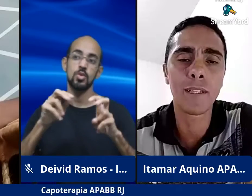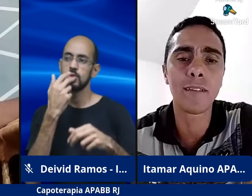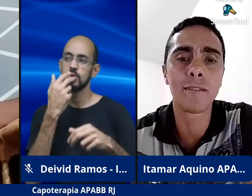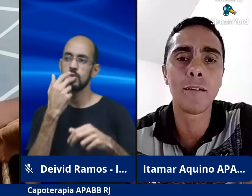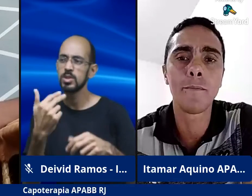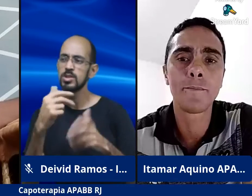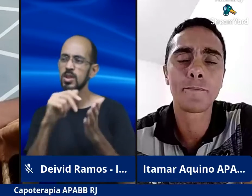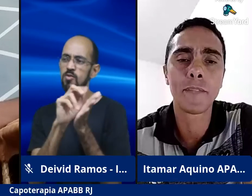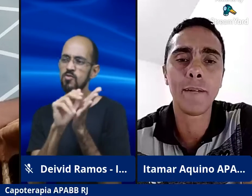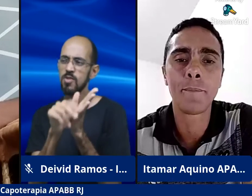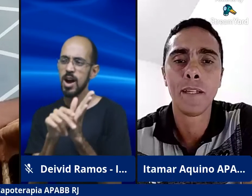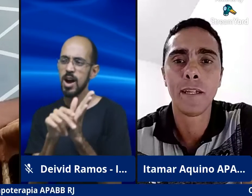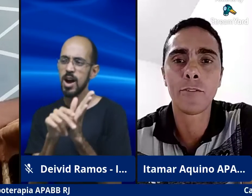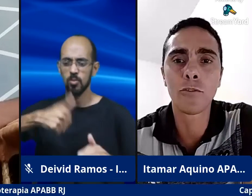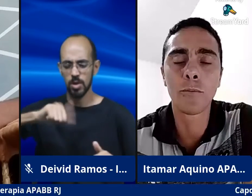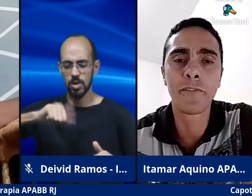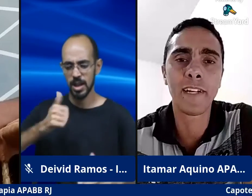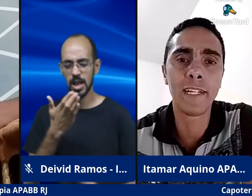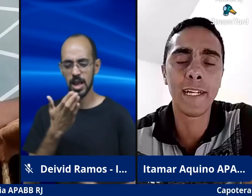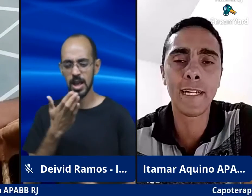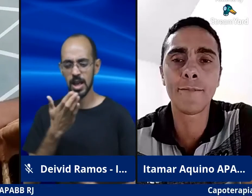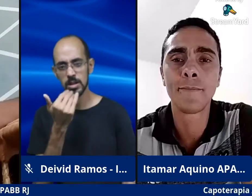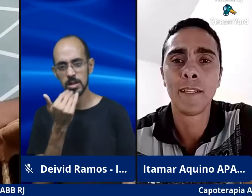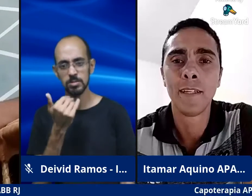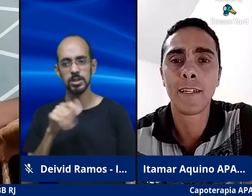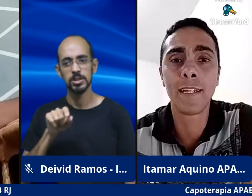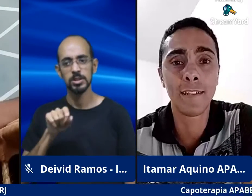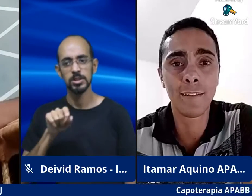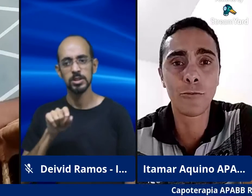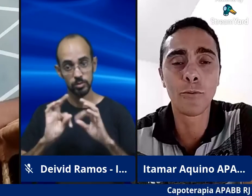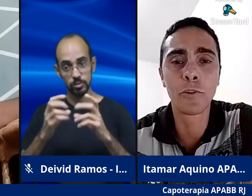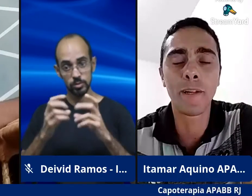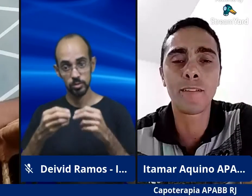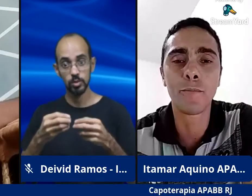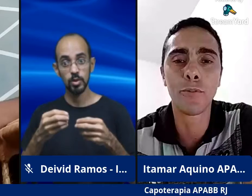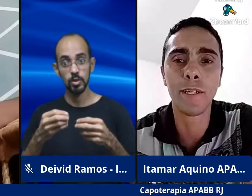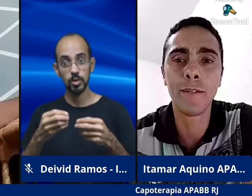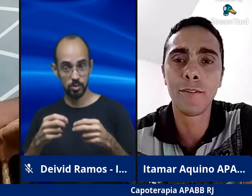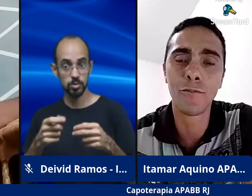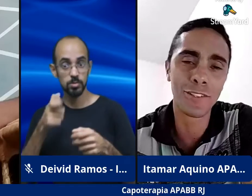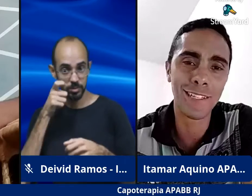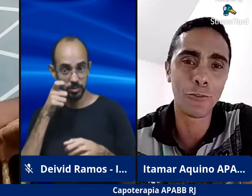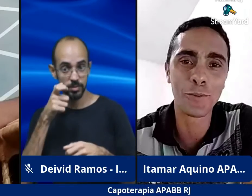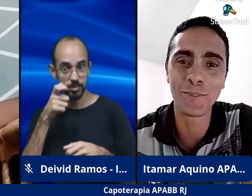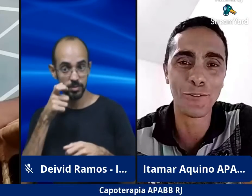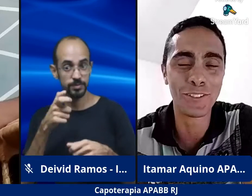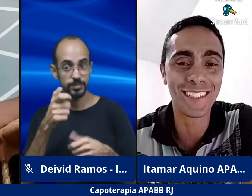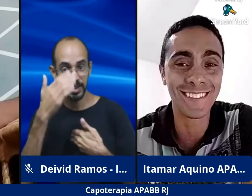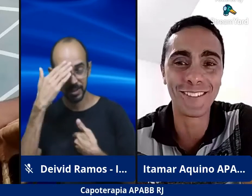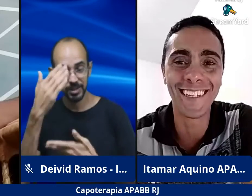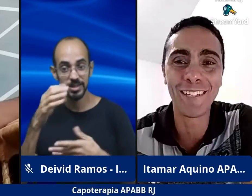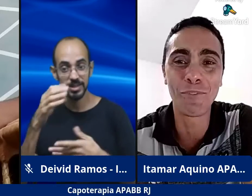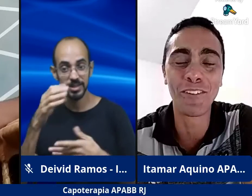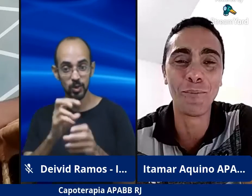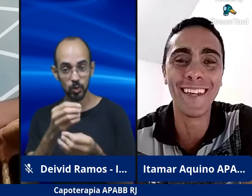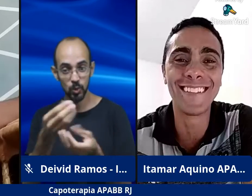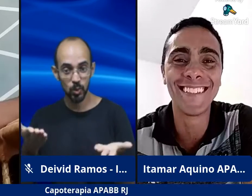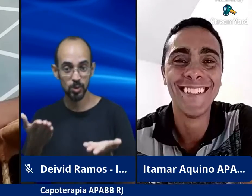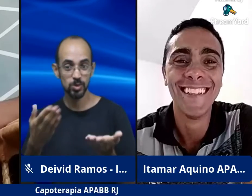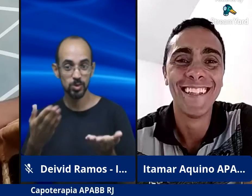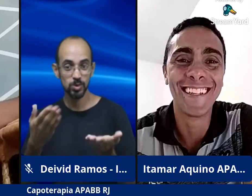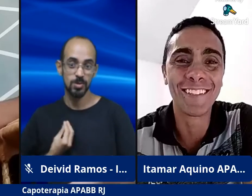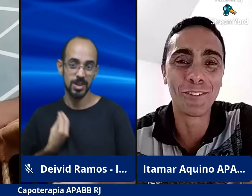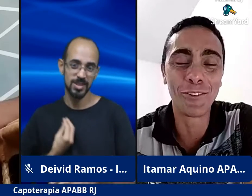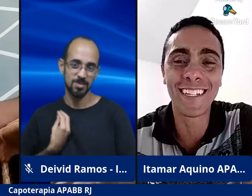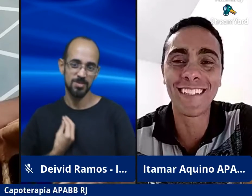qualidade na alimentação. Tá? É só todo mundo ficar ligado. Queria agradecer a todo mundo que participou aí. Não vou citar nomes porque eu vou esquecer alguém,